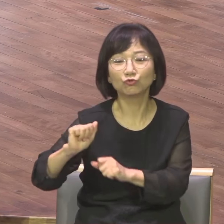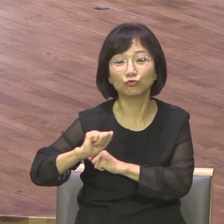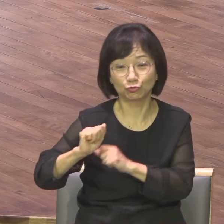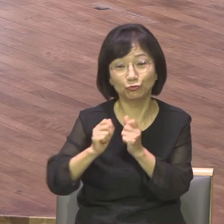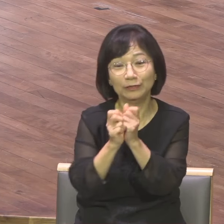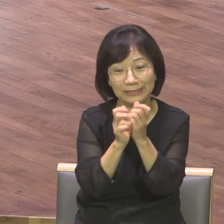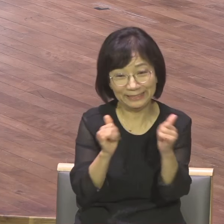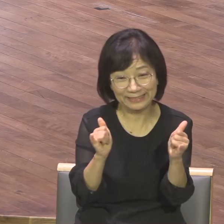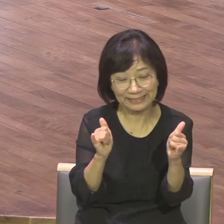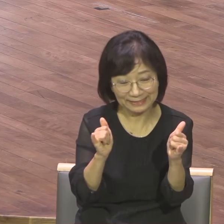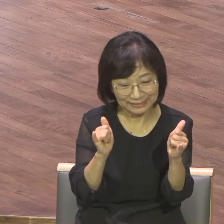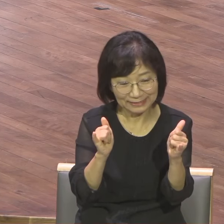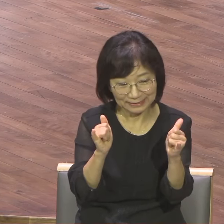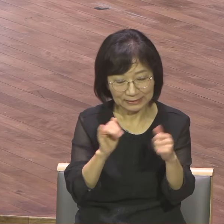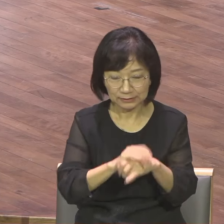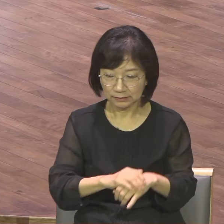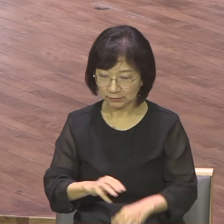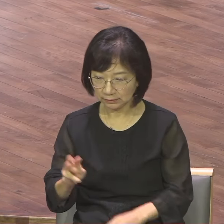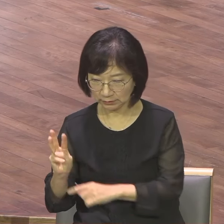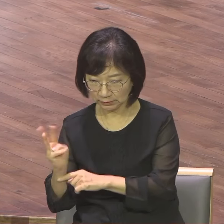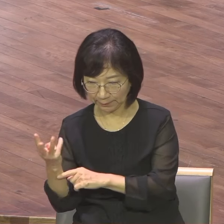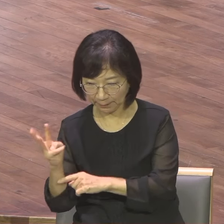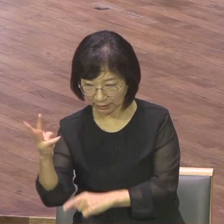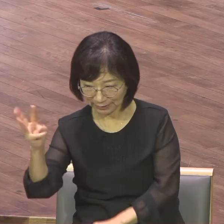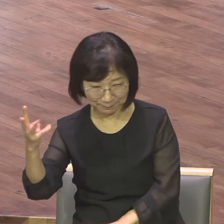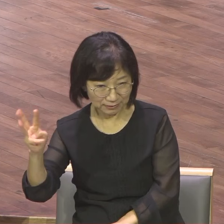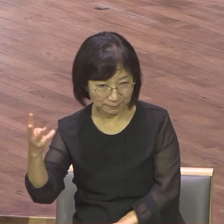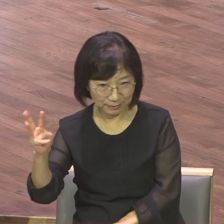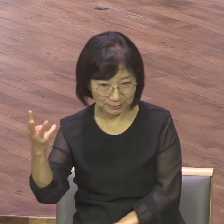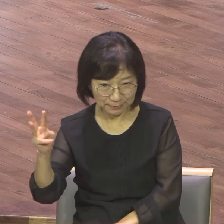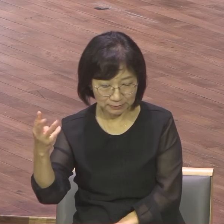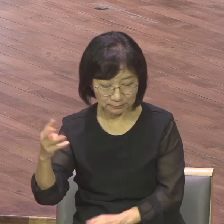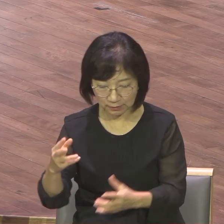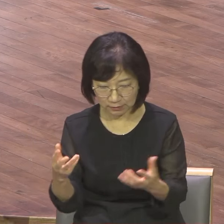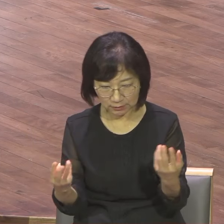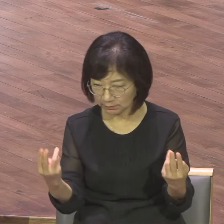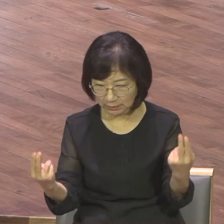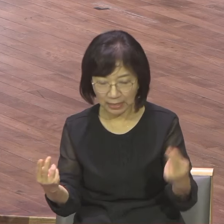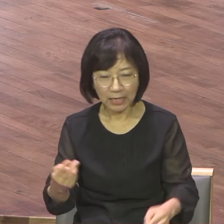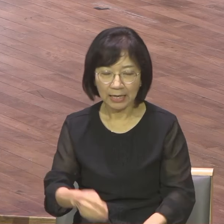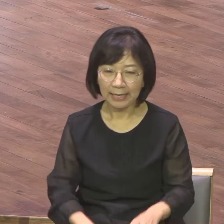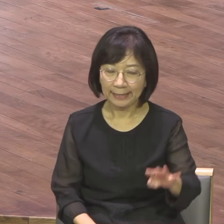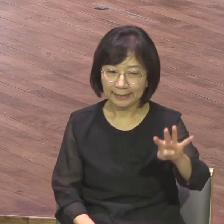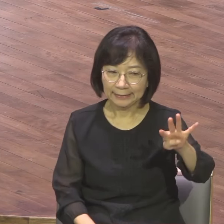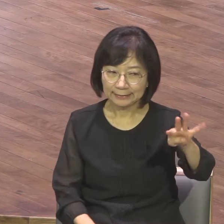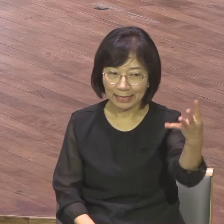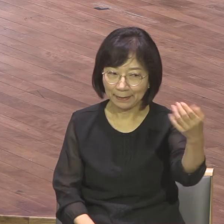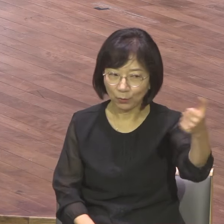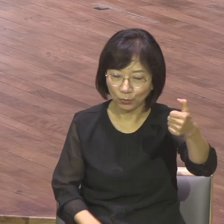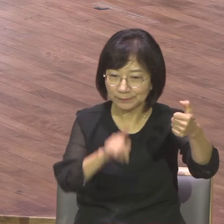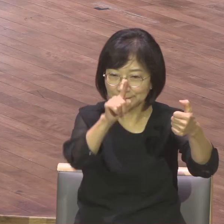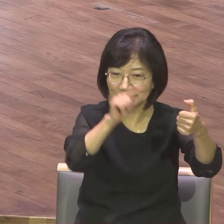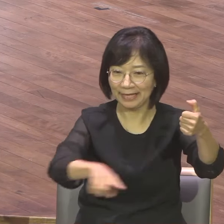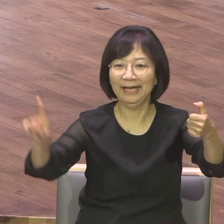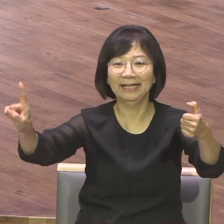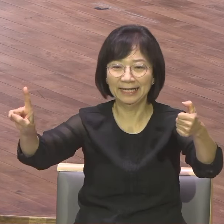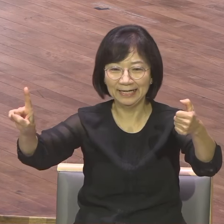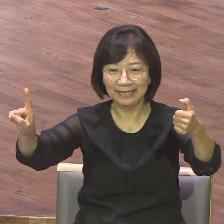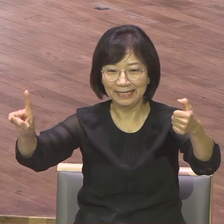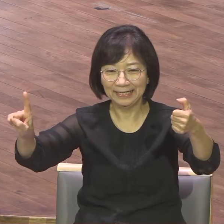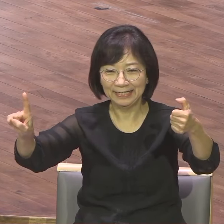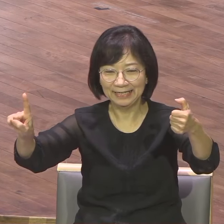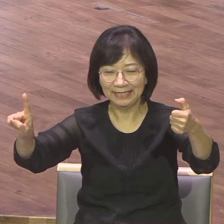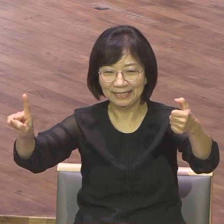비교해서 450대 1입니다. 300명 데리고 300명. 아니 13만 5천 명이 구름도 같이